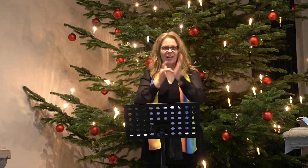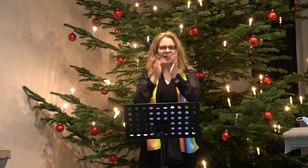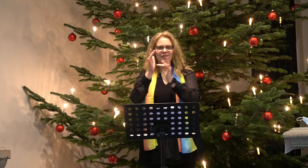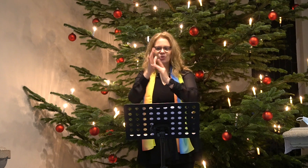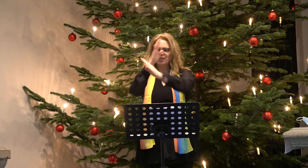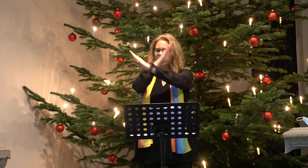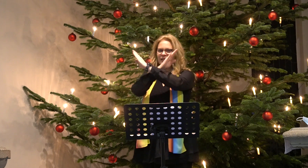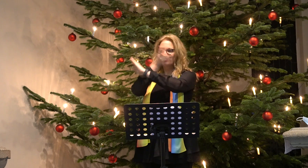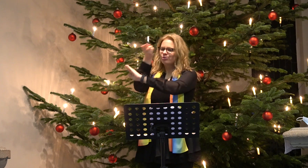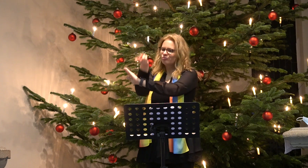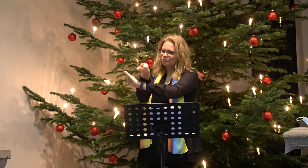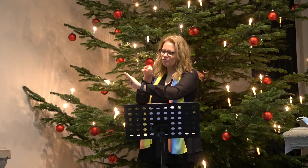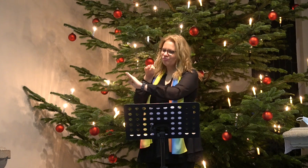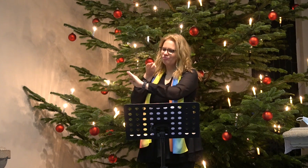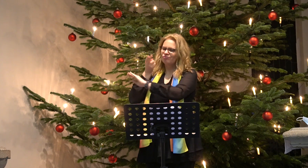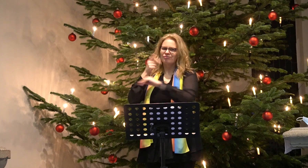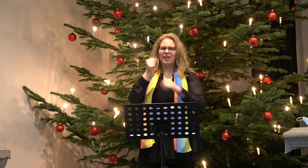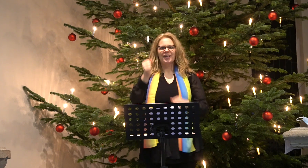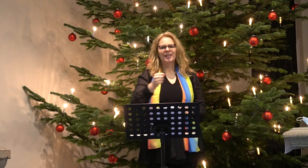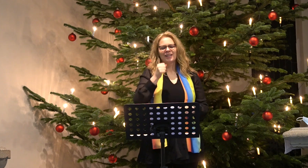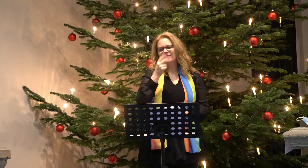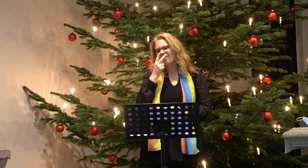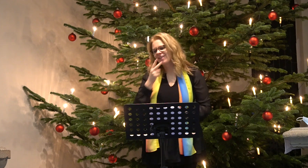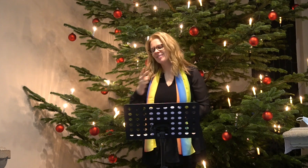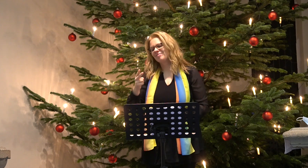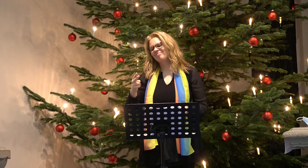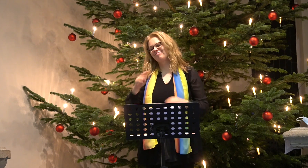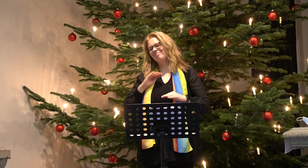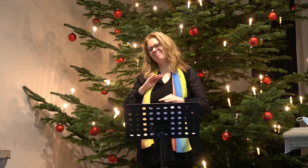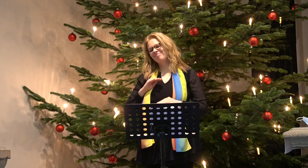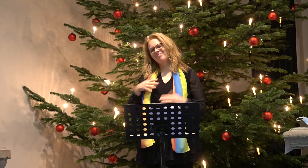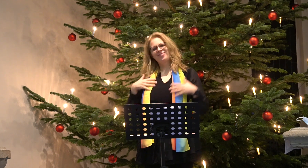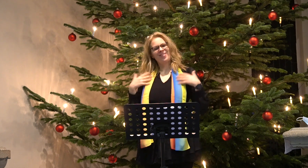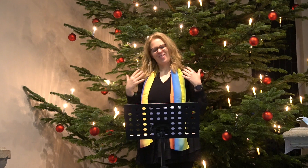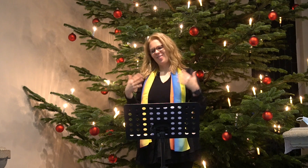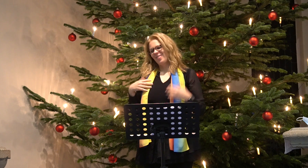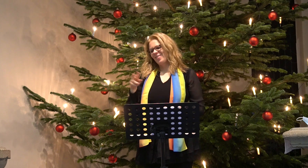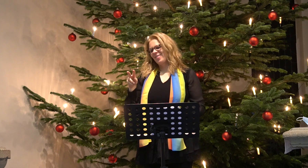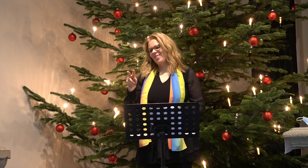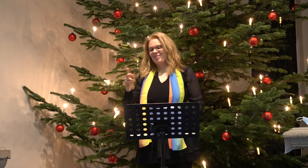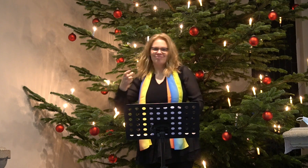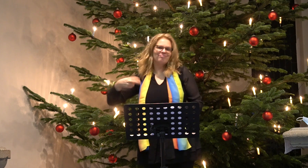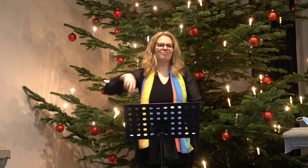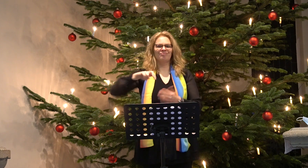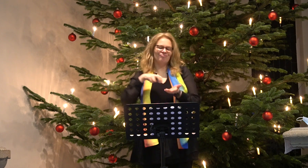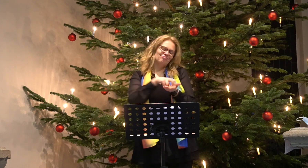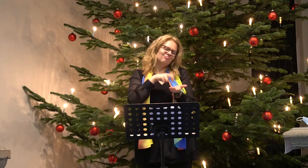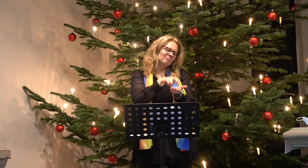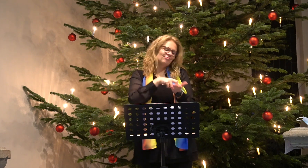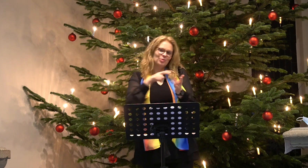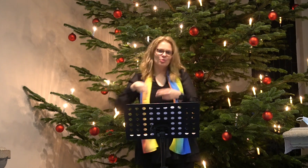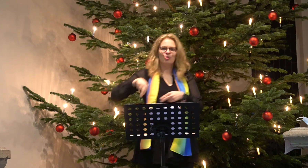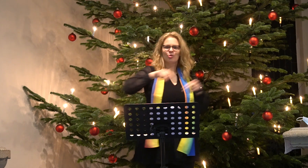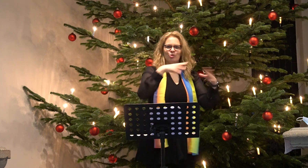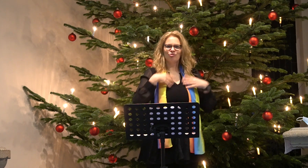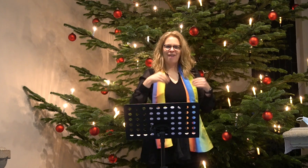Josef und Jesus, das Kind, das in der Krippe liegt. Die Hirten sind froh. Sie